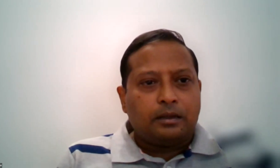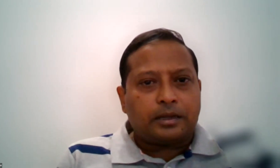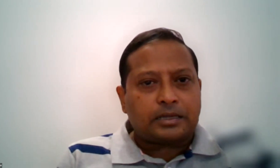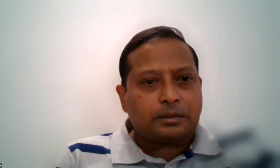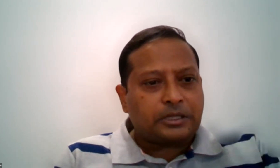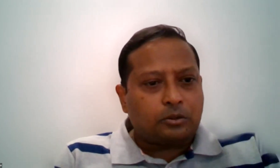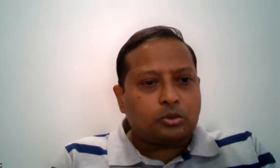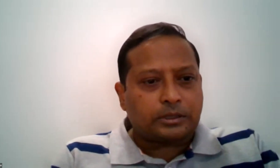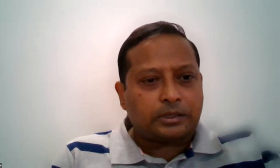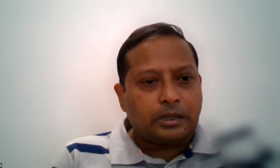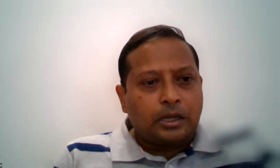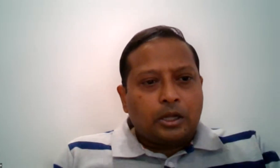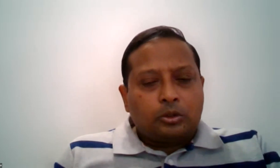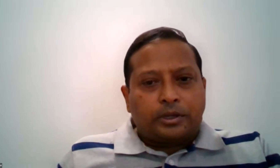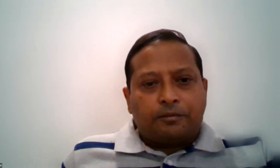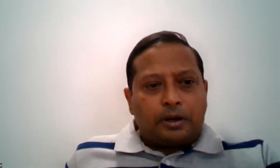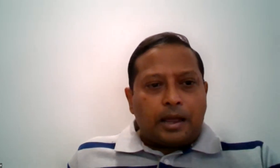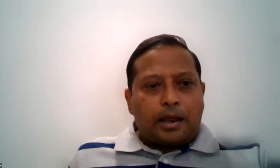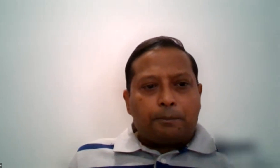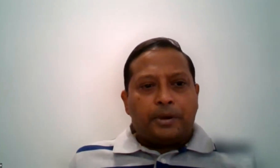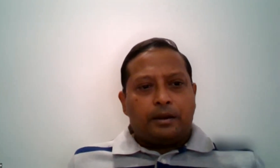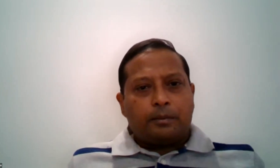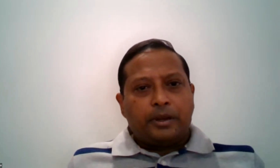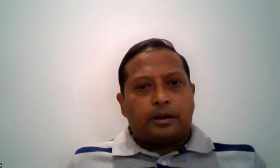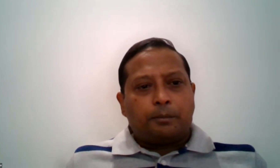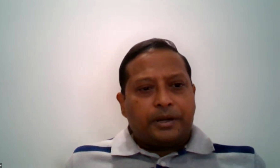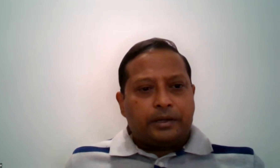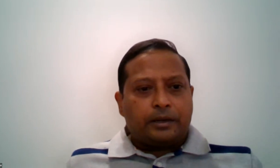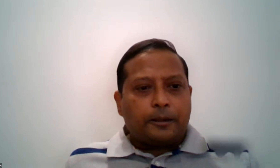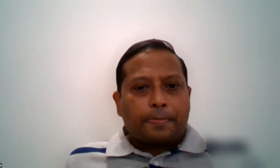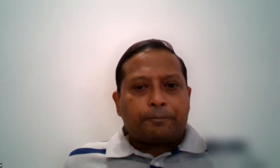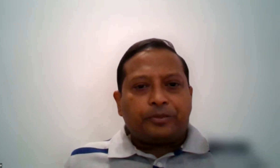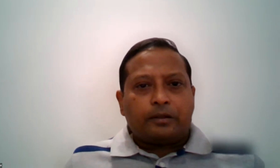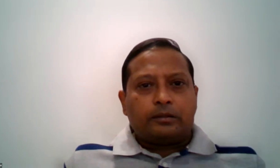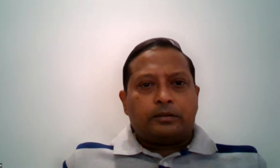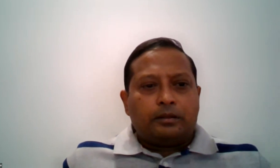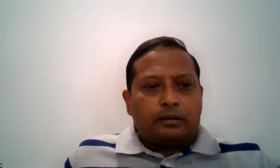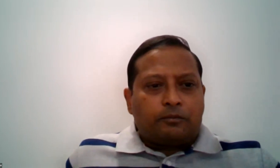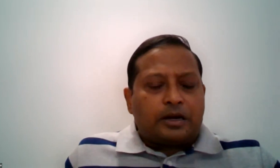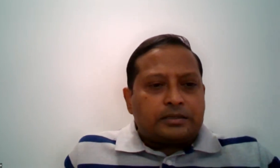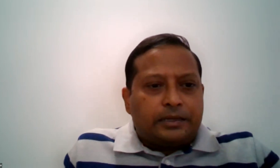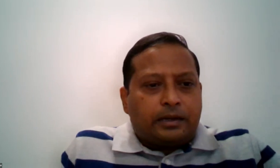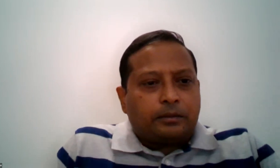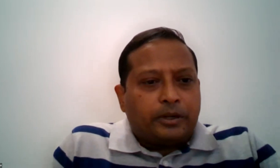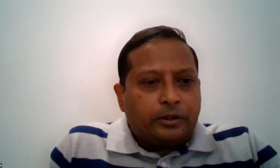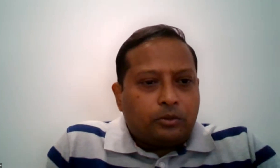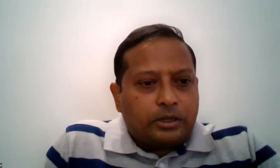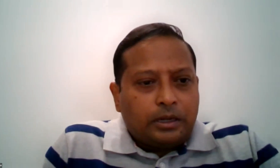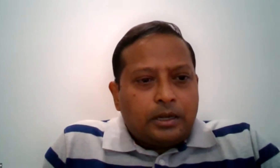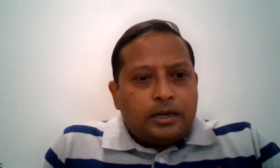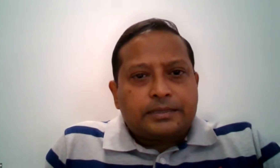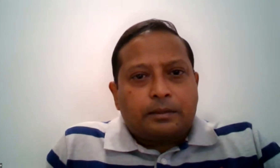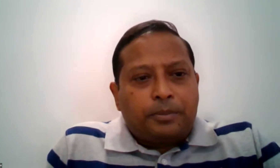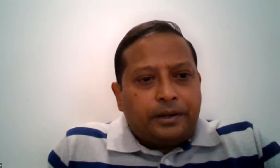लिए क्या समाधान हो सकती है। तो केवल ऐप में हमने कंप्लेंट किया, वहां से ये खत्म नहीं